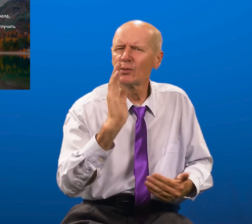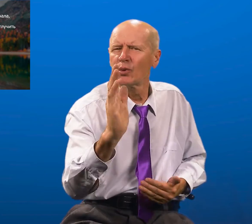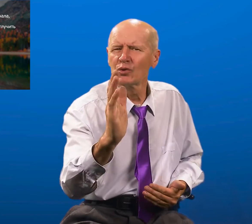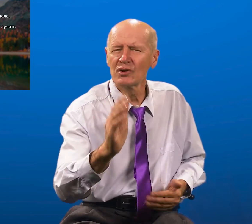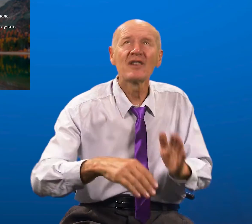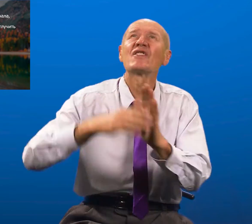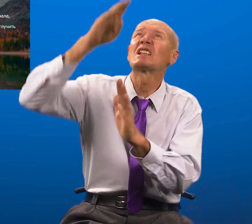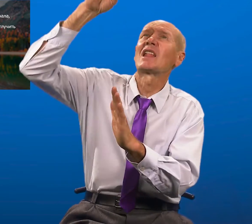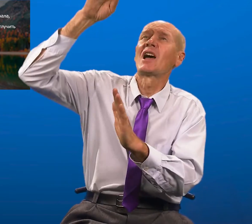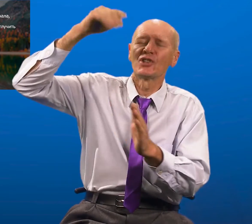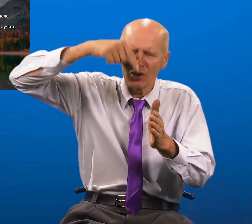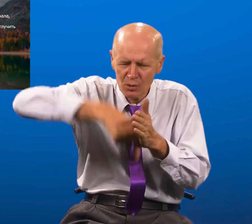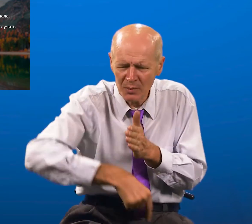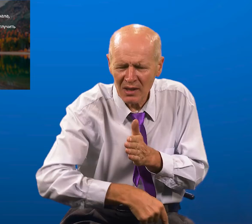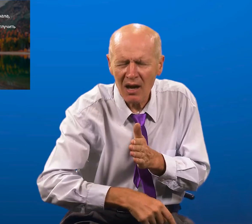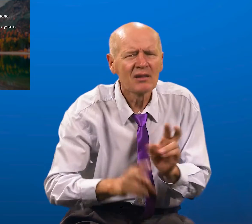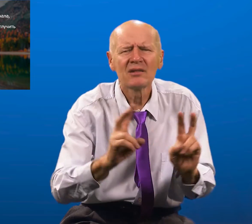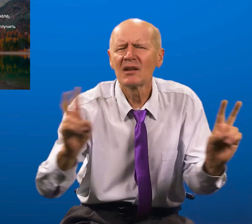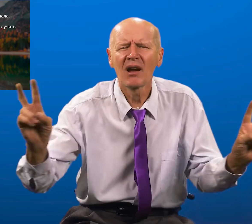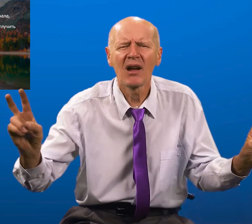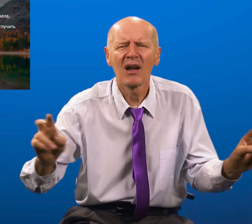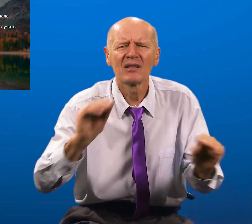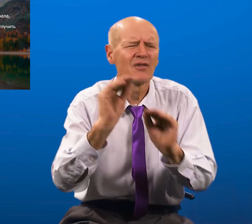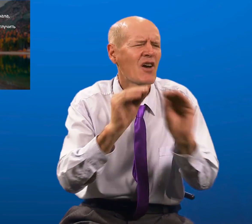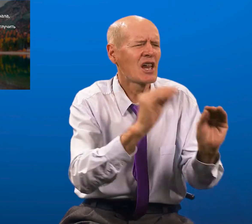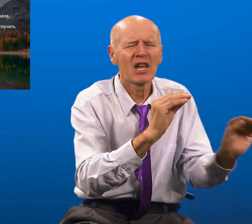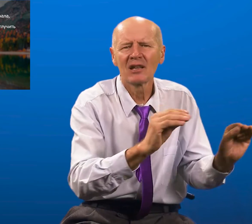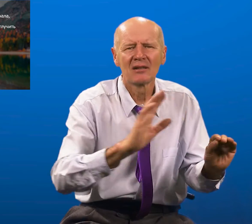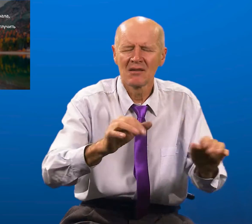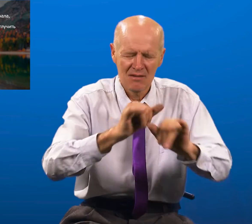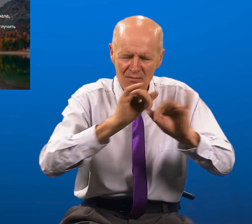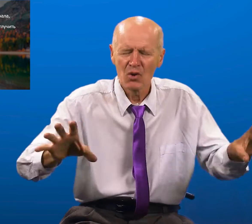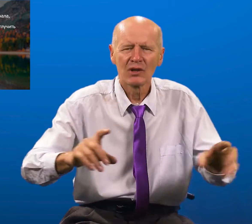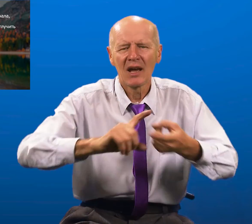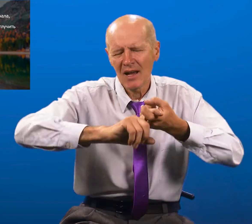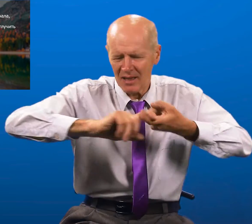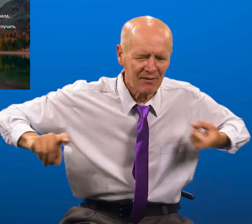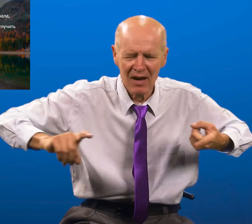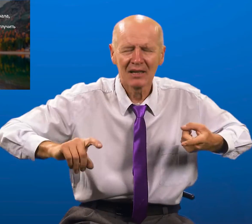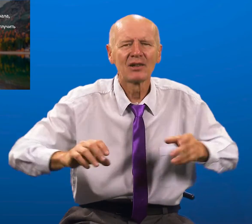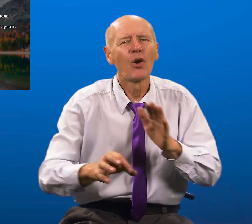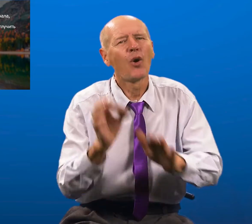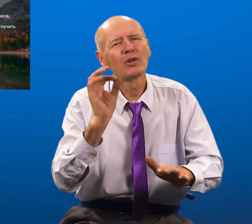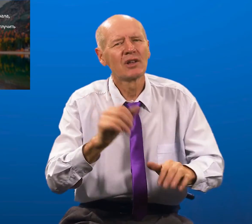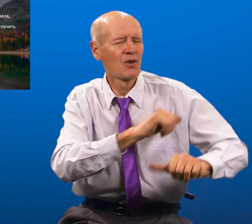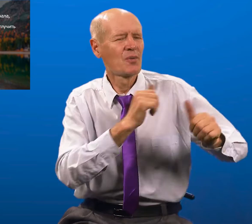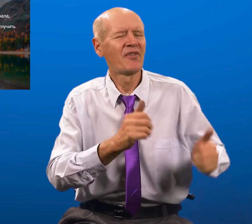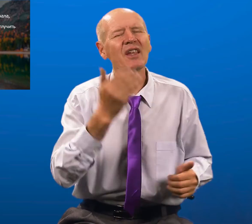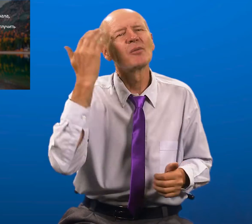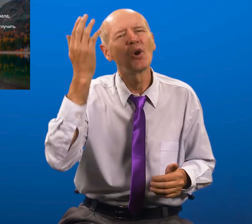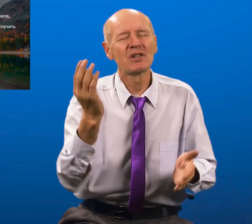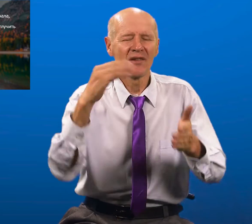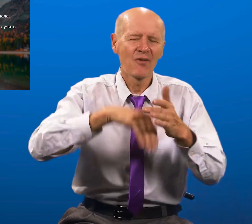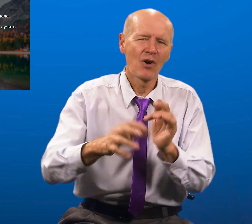будущее, ни высота, ни глубина, ни другая какая тварь не может отлучить нас от любви Божией во Христе